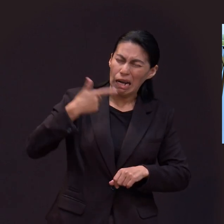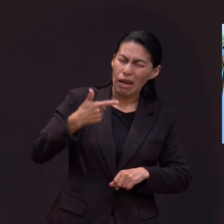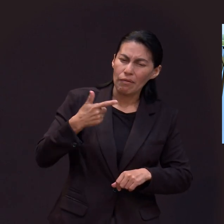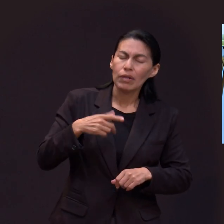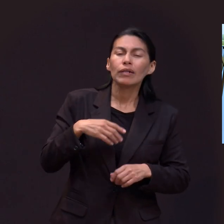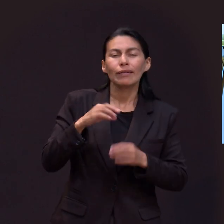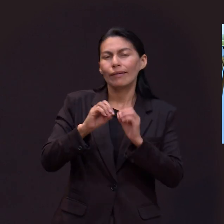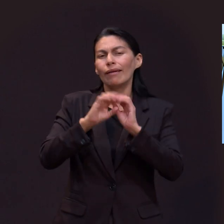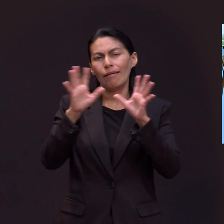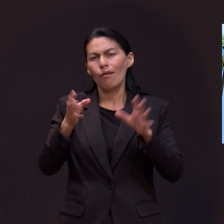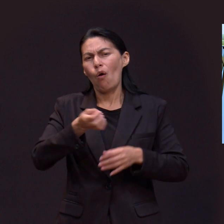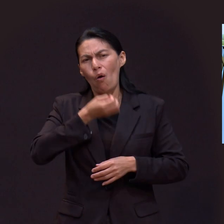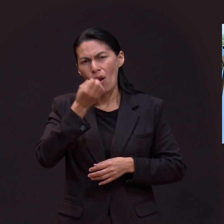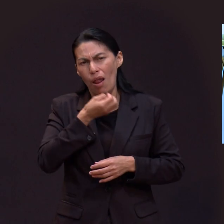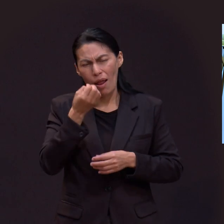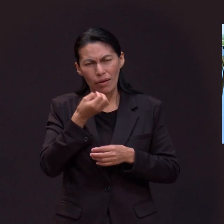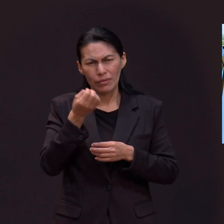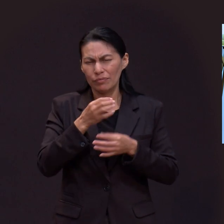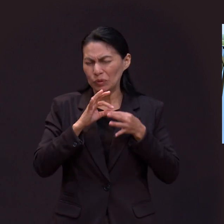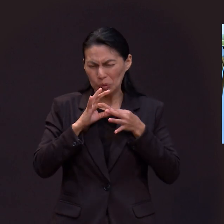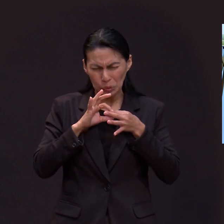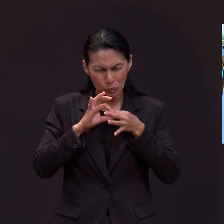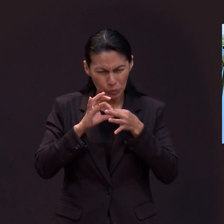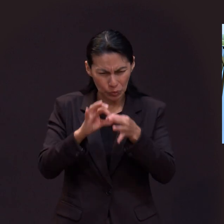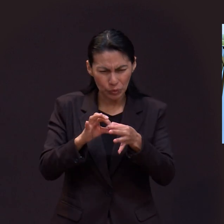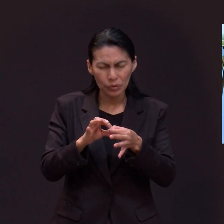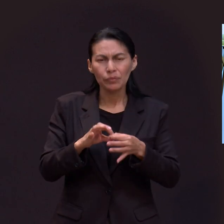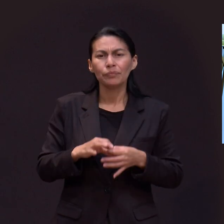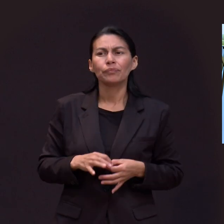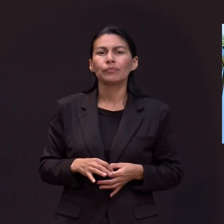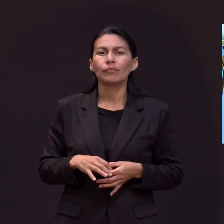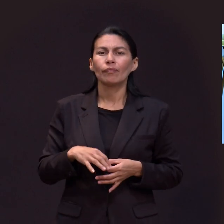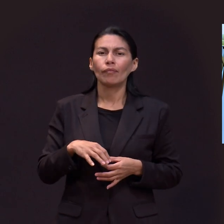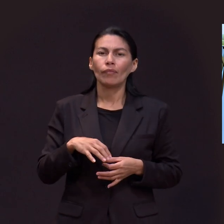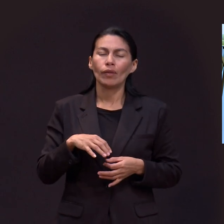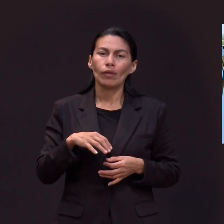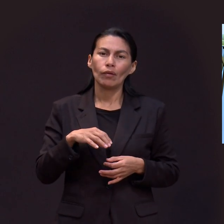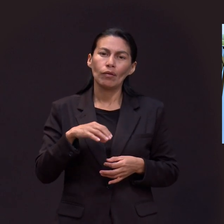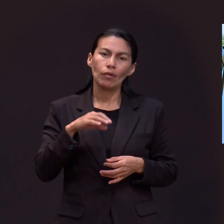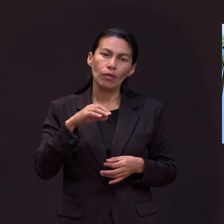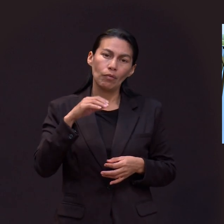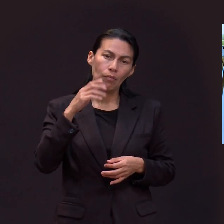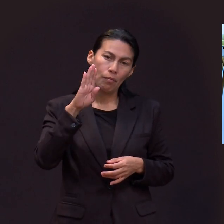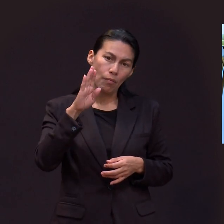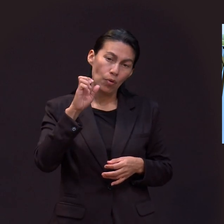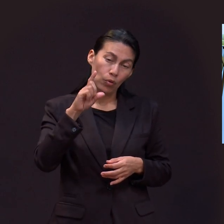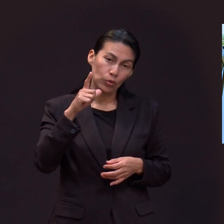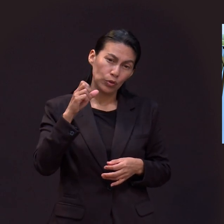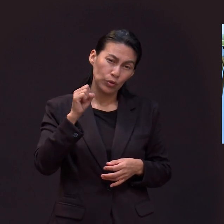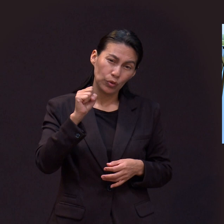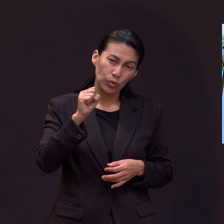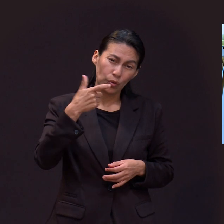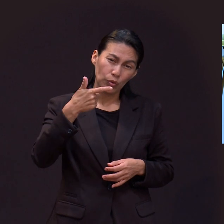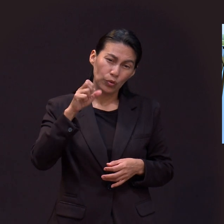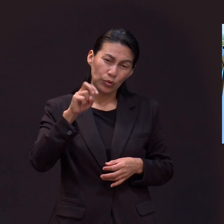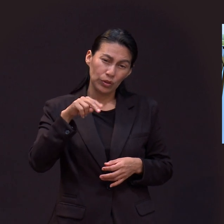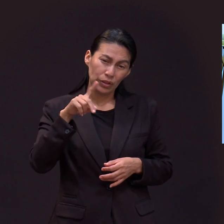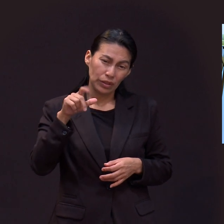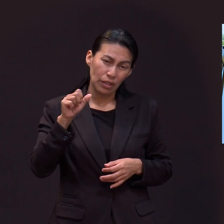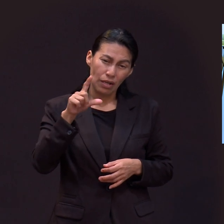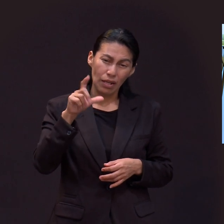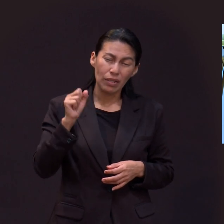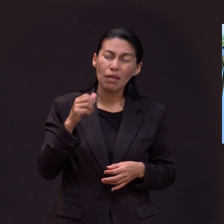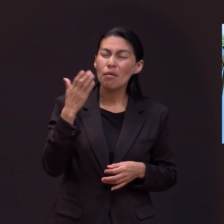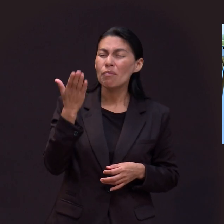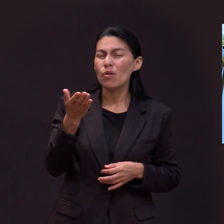no lo vamos a dejar bled bladys bocio gonzález pide oración por la conversión